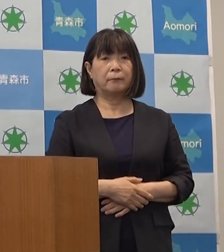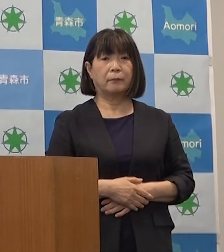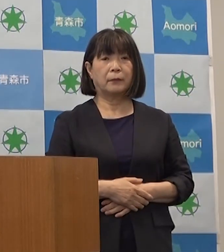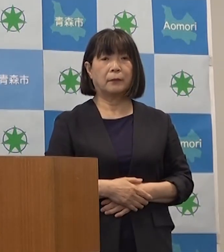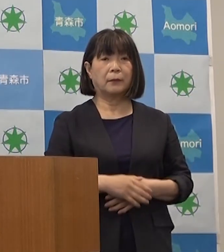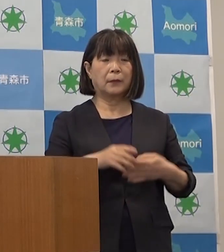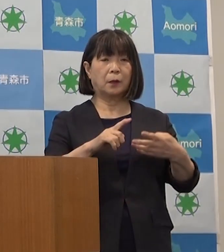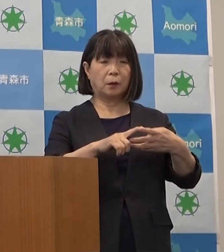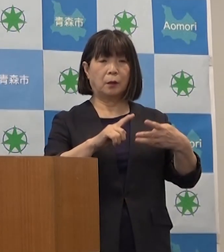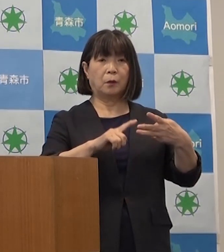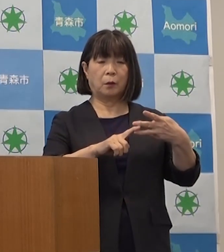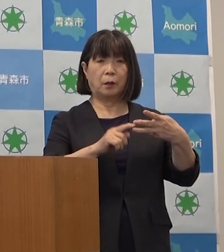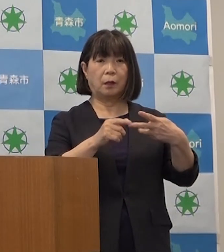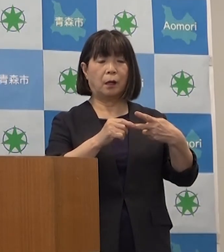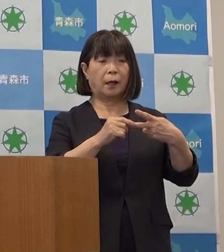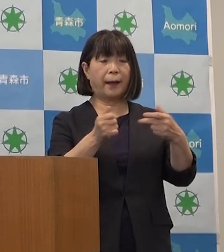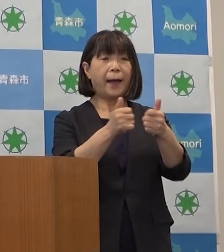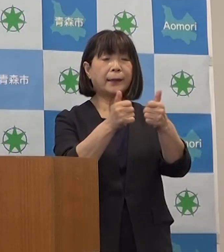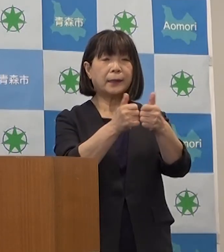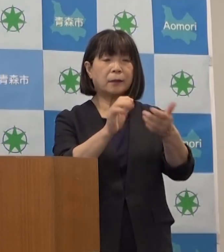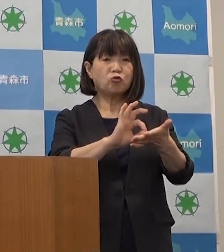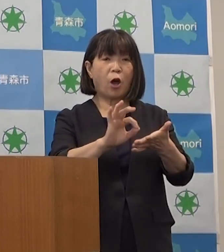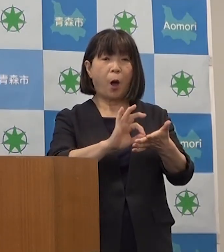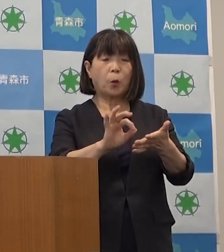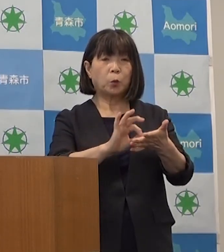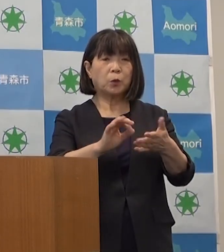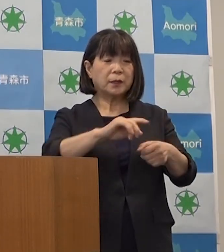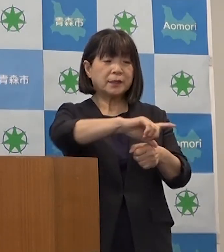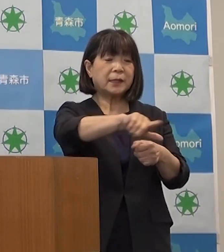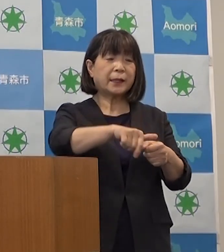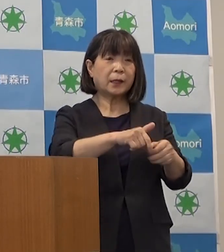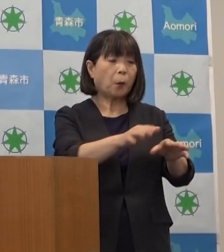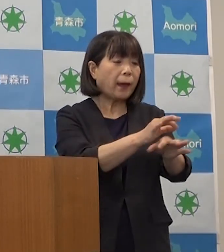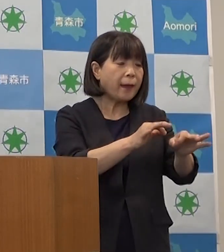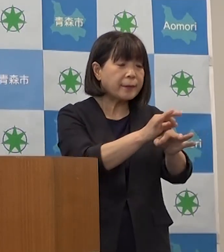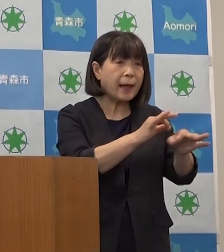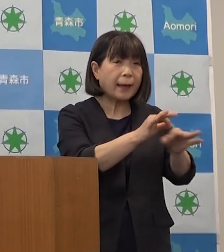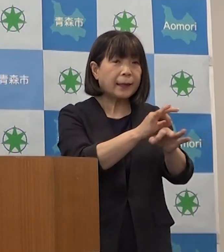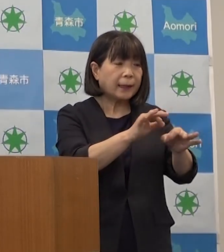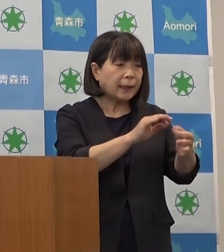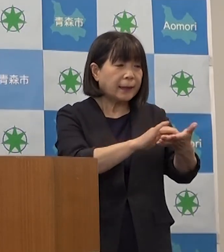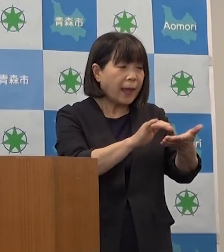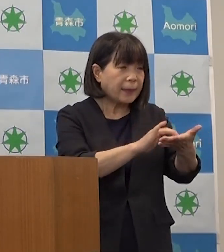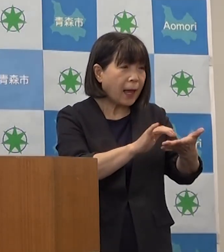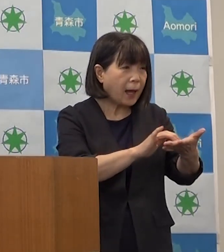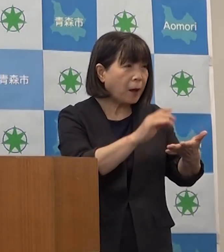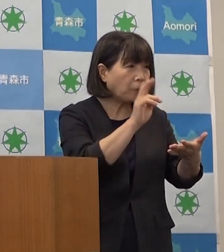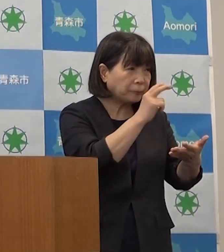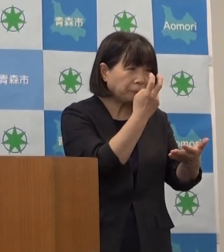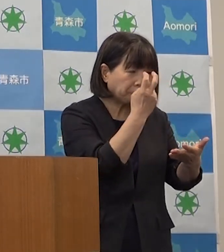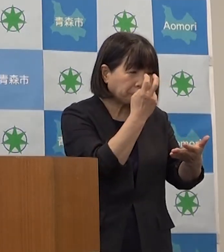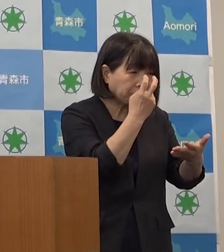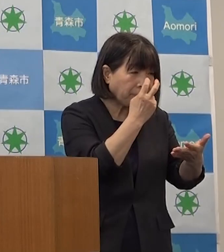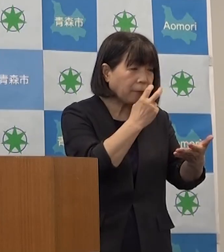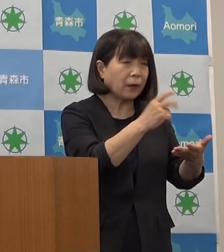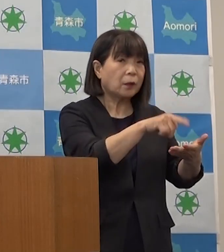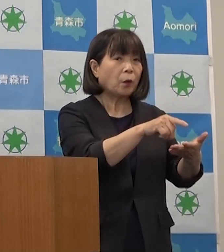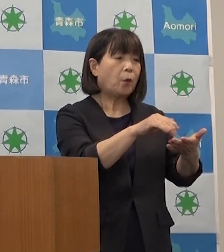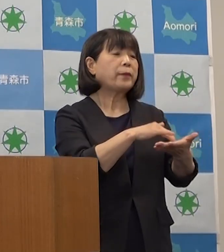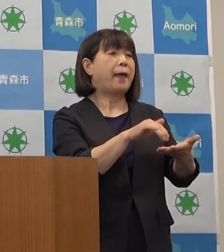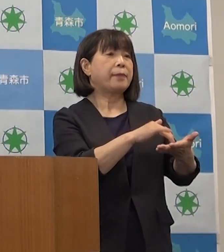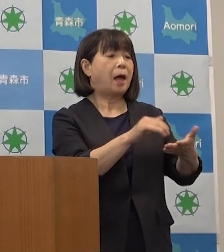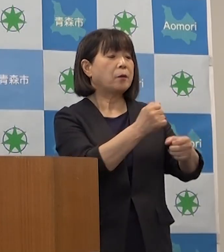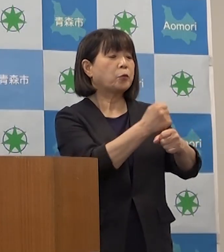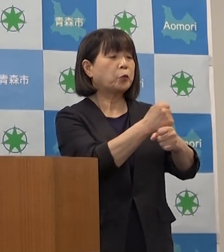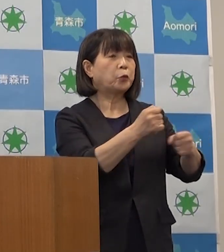から、会議で使用するための地域の経済データをこちらで用意していく必要がありますので、そのデータの作